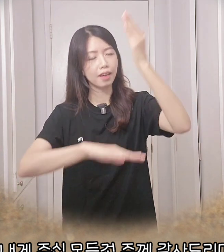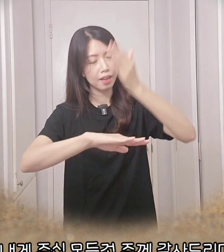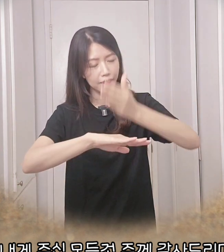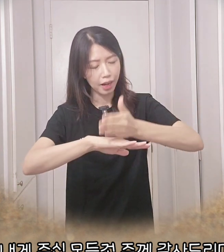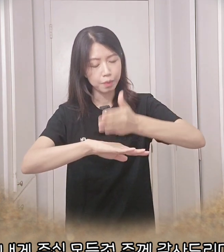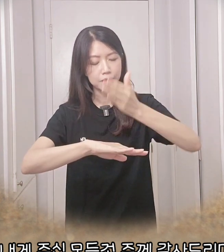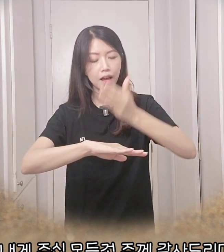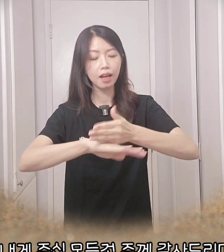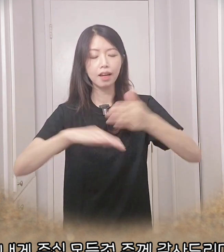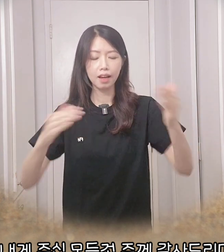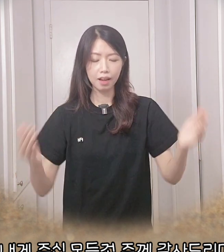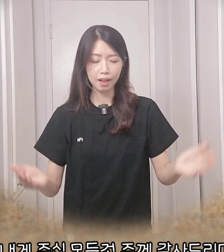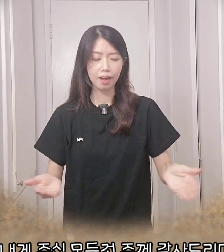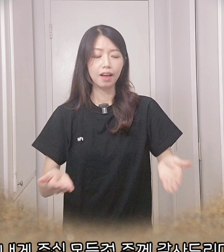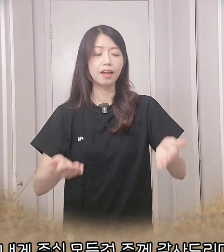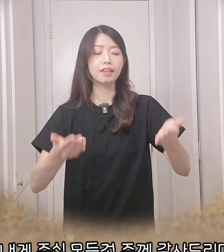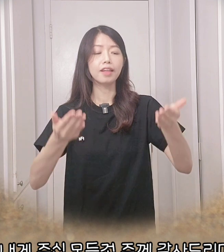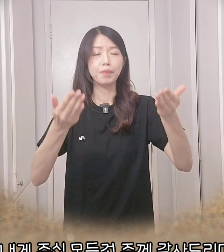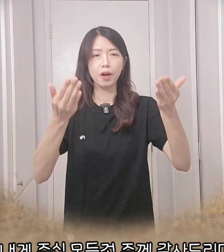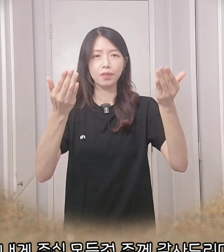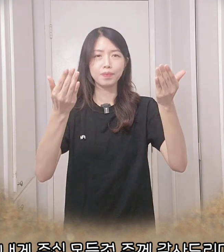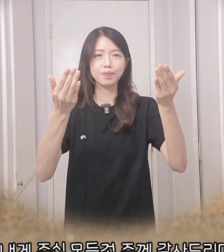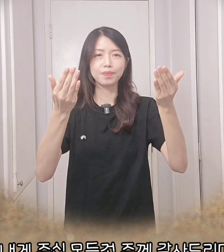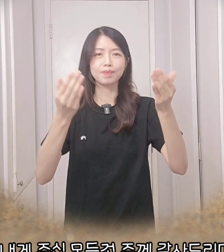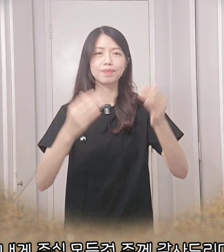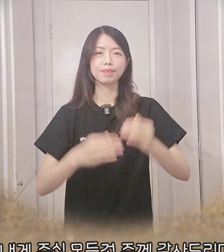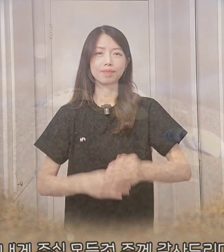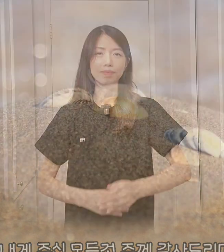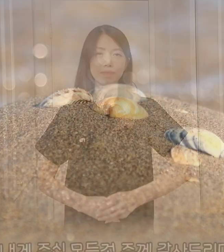주께 감사 드리며,